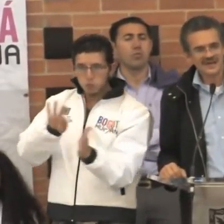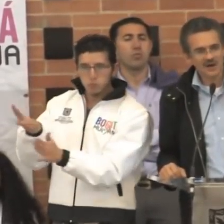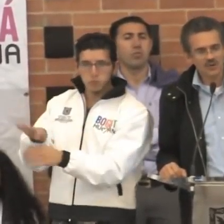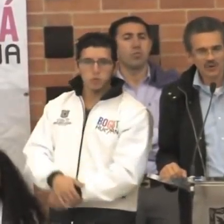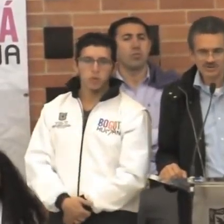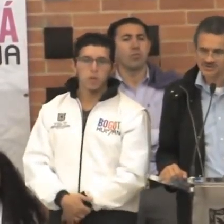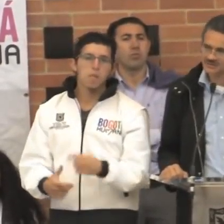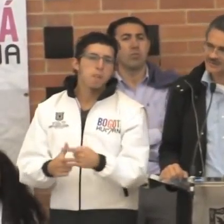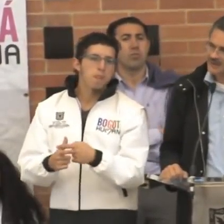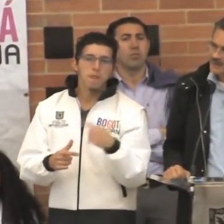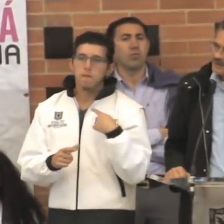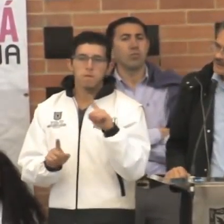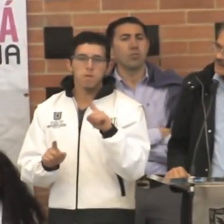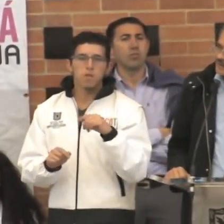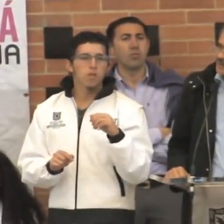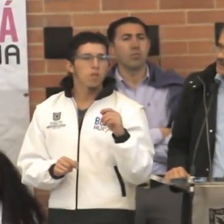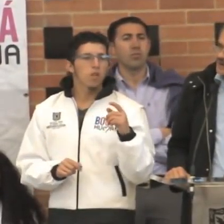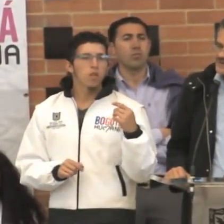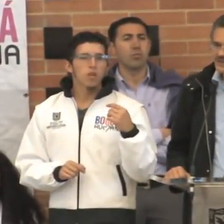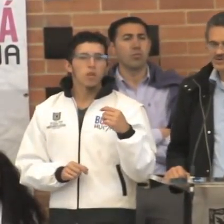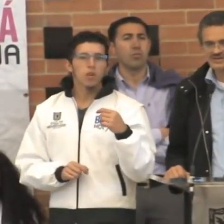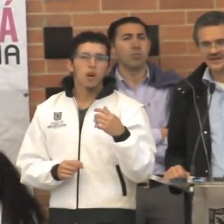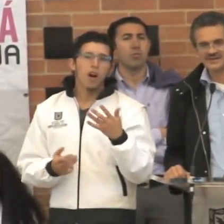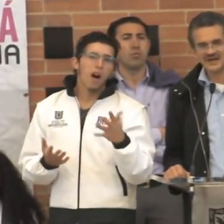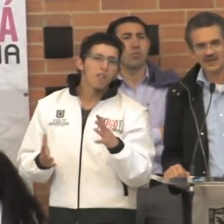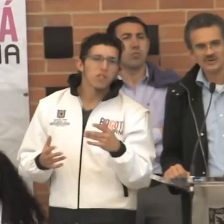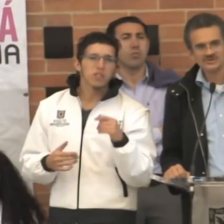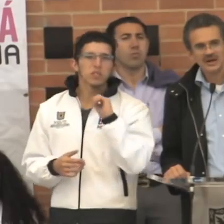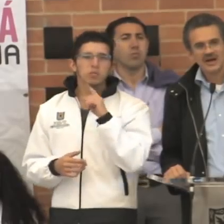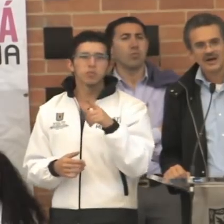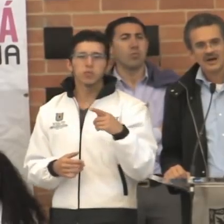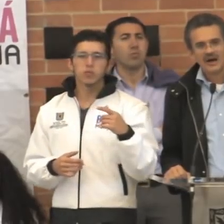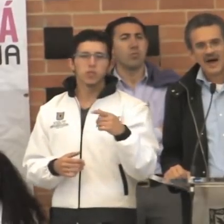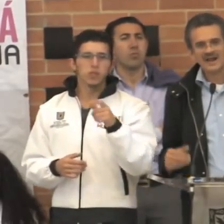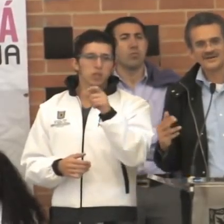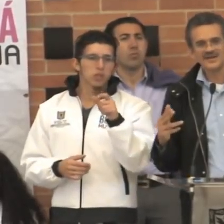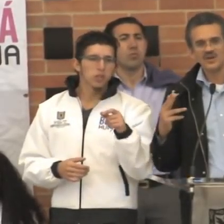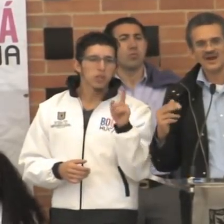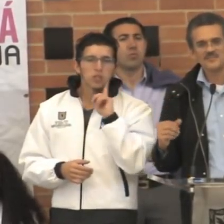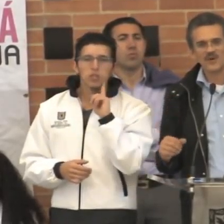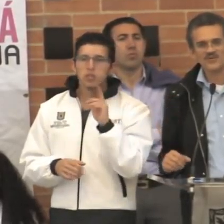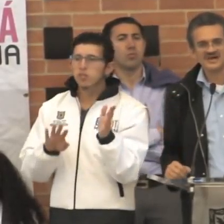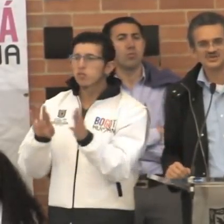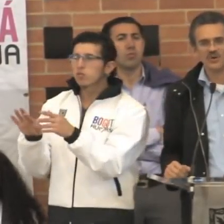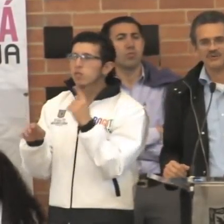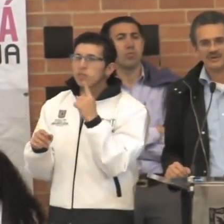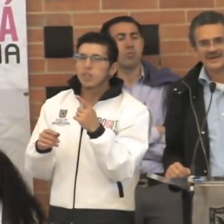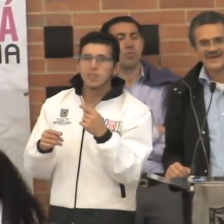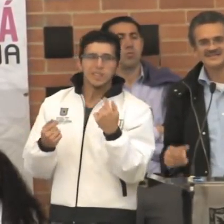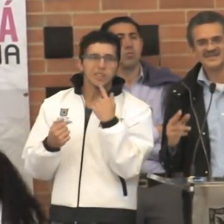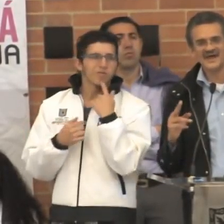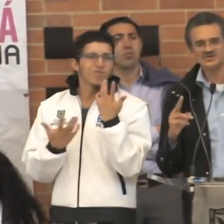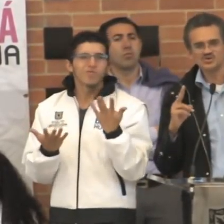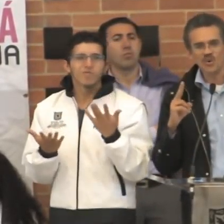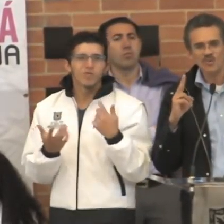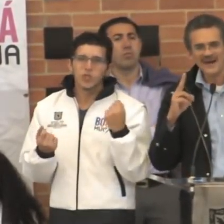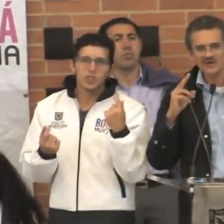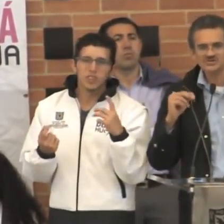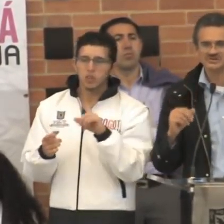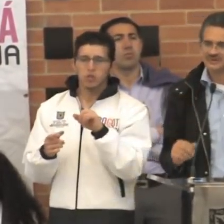como dicen algunos críticos interesados, al reino de la improvisación en